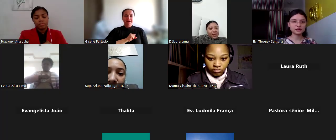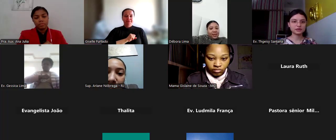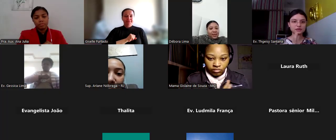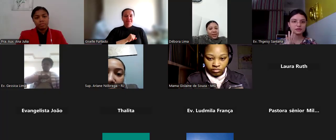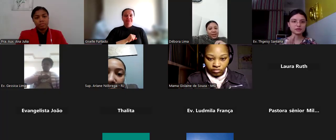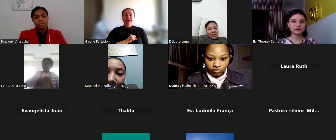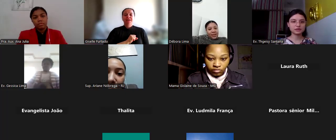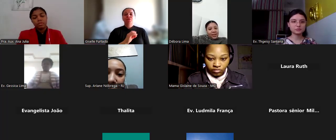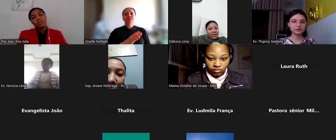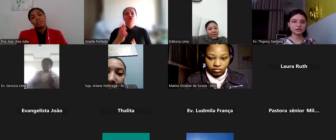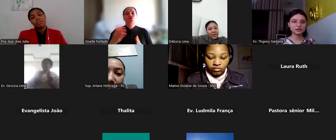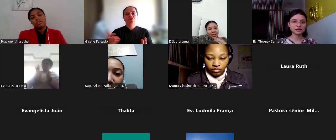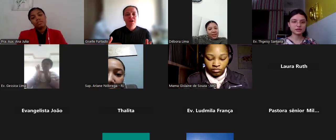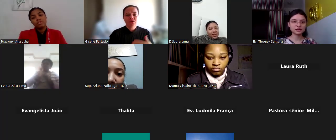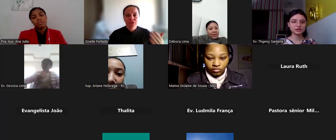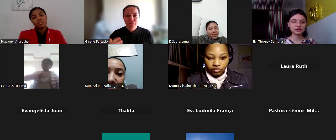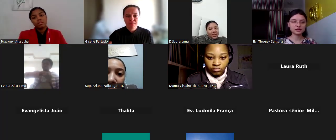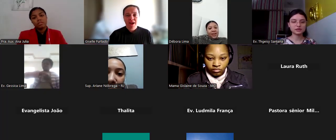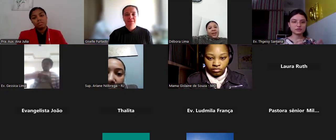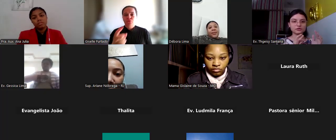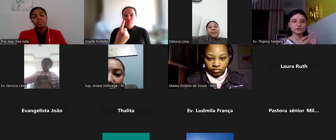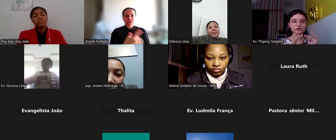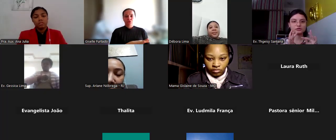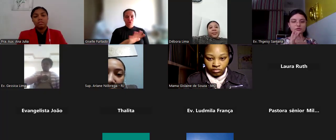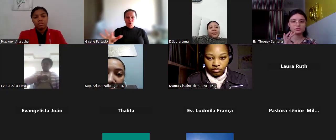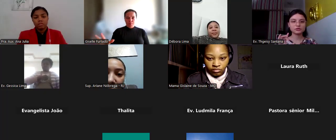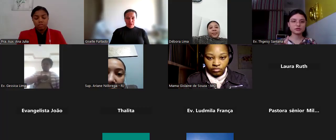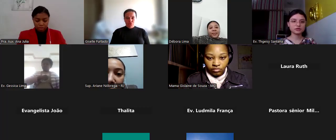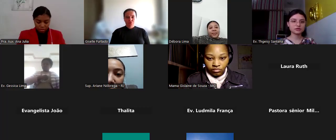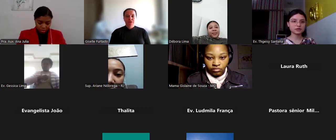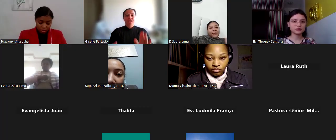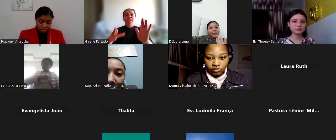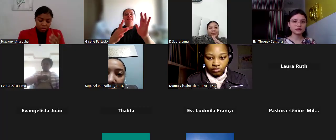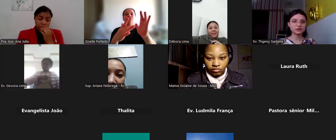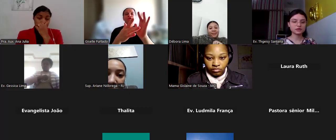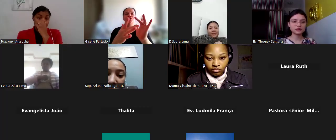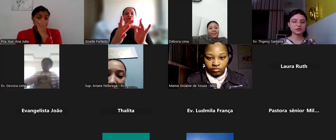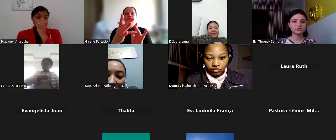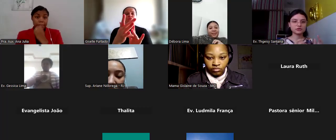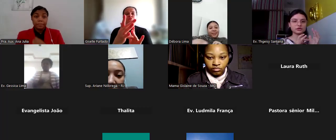amar, tá? Não existe conjugações verbais, é um sinal só para todos. Então,